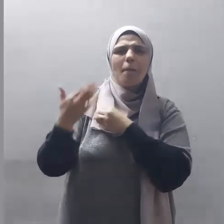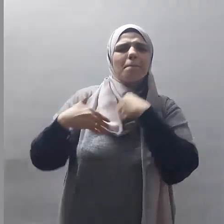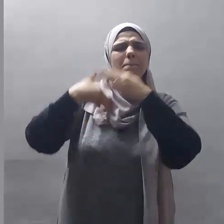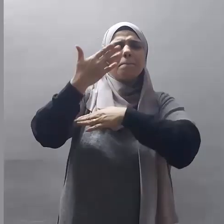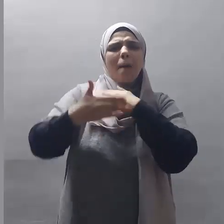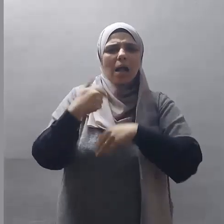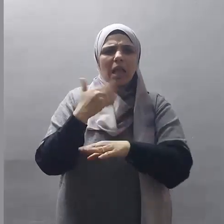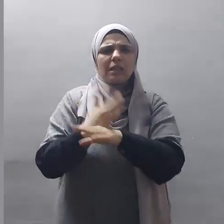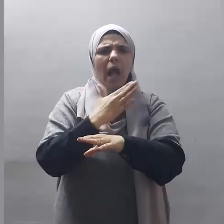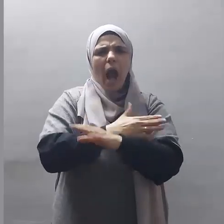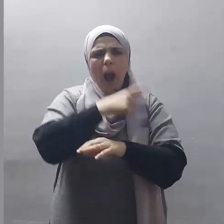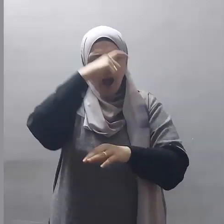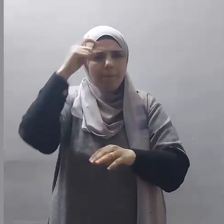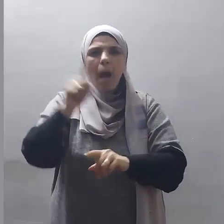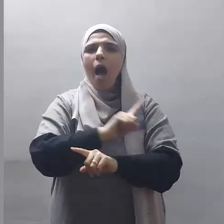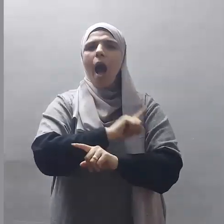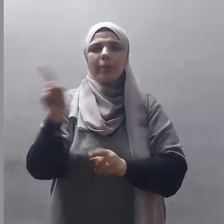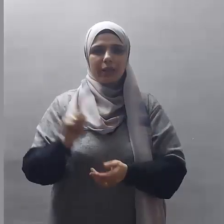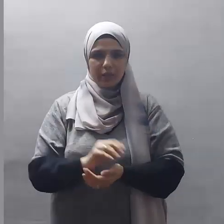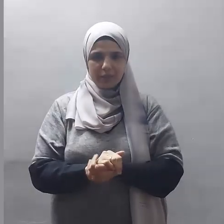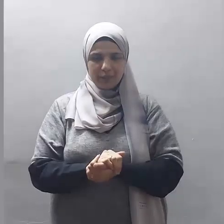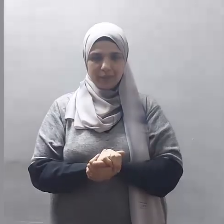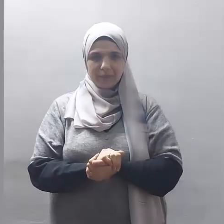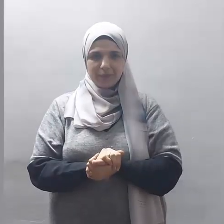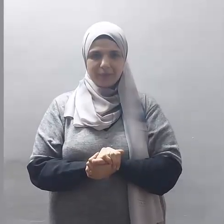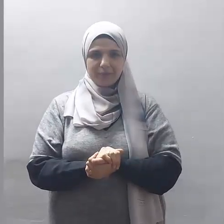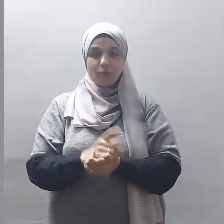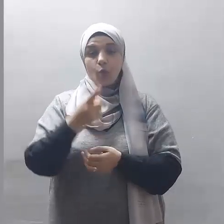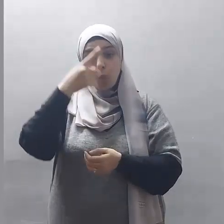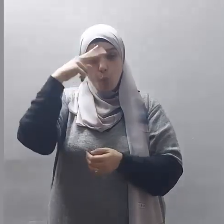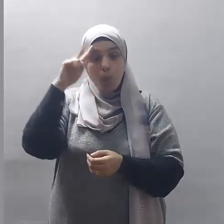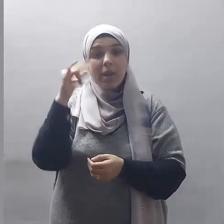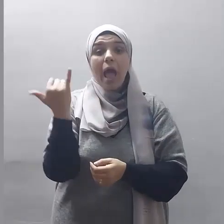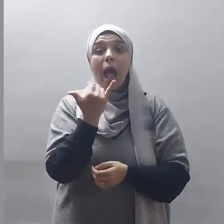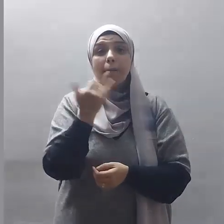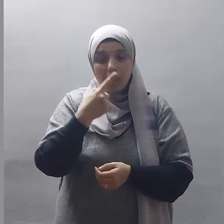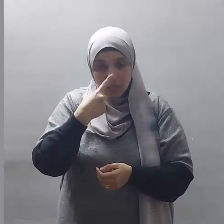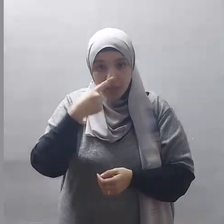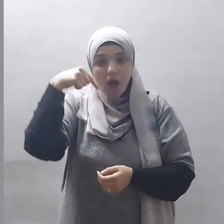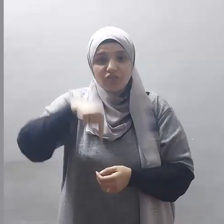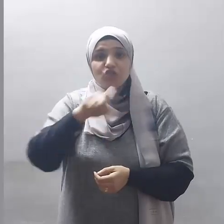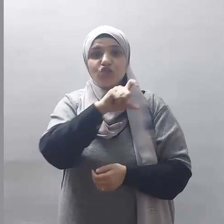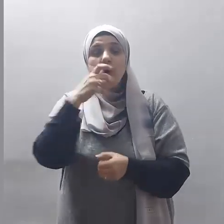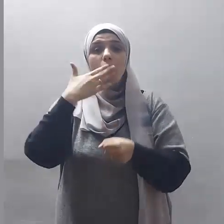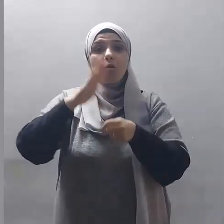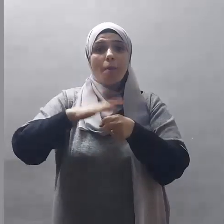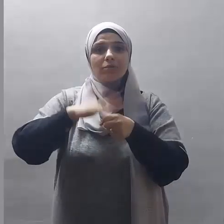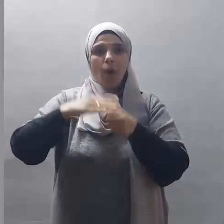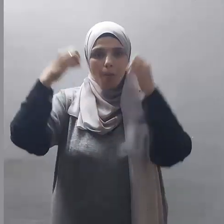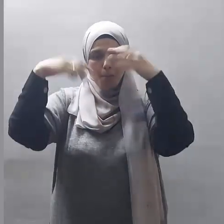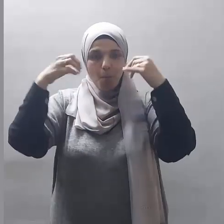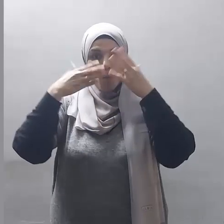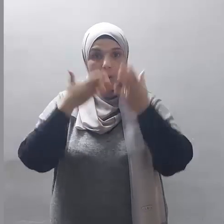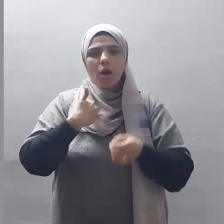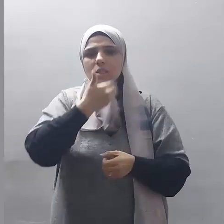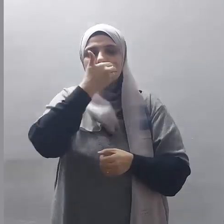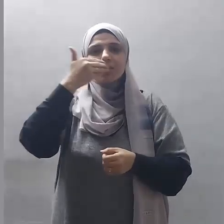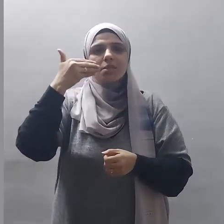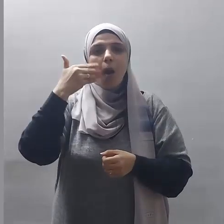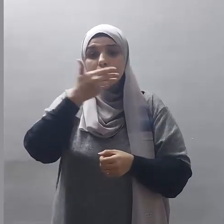فلا تشقون بعدها أبدا. ومن أهم الطاعات في هذا الشهر الفضيل الصيام، الذي هو سر